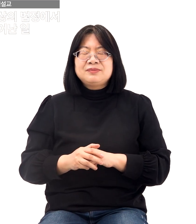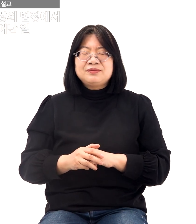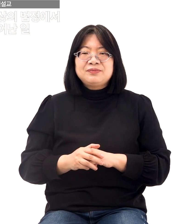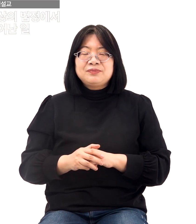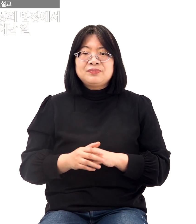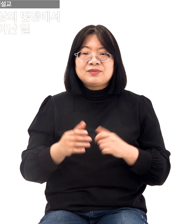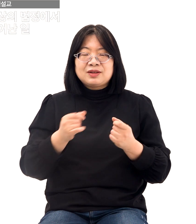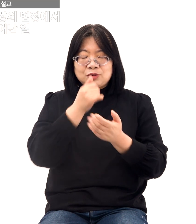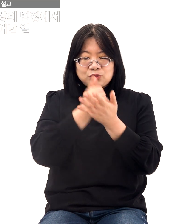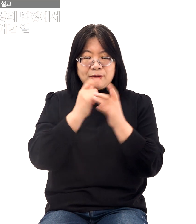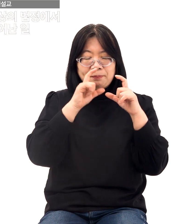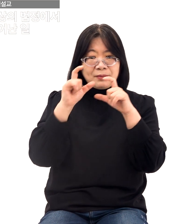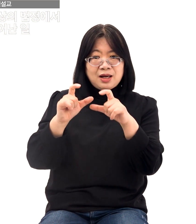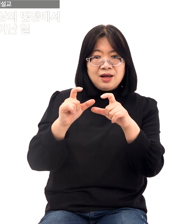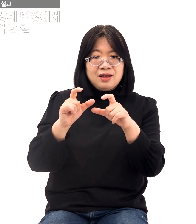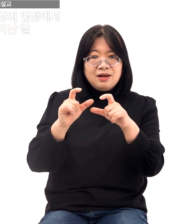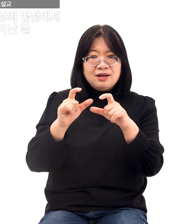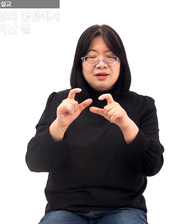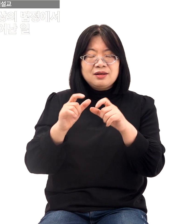그런 정죄감에